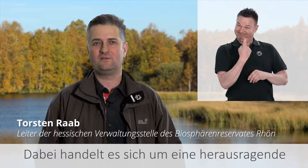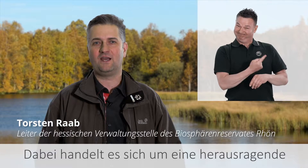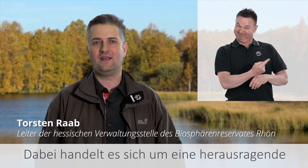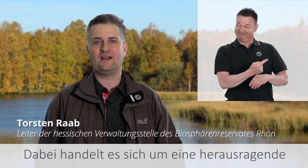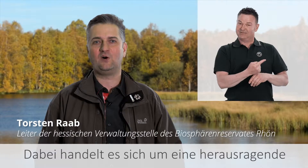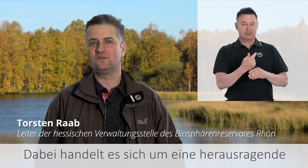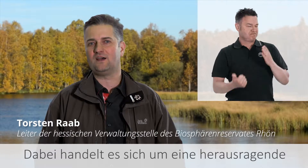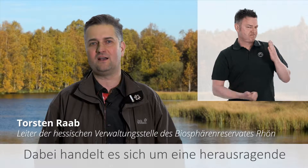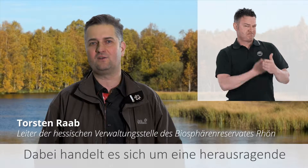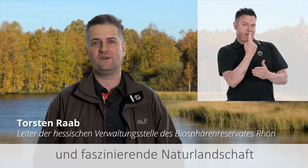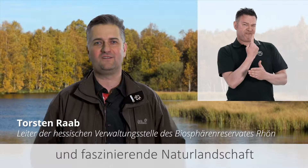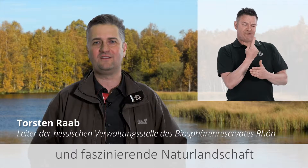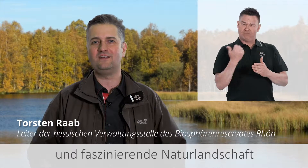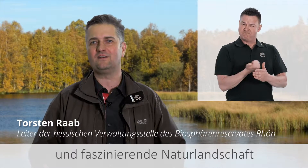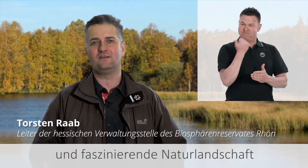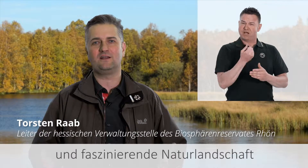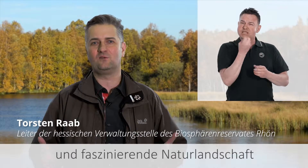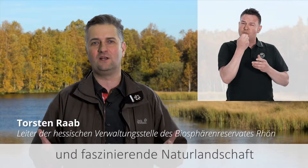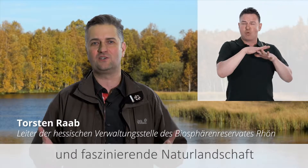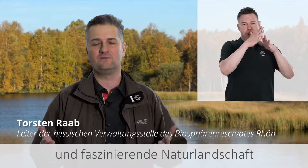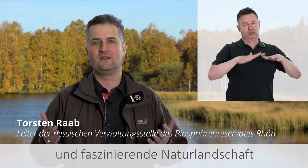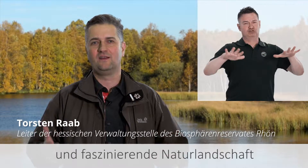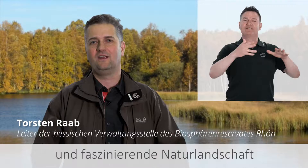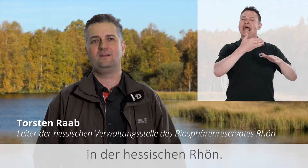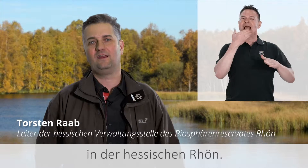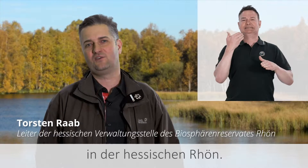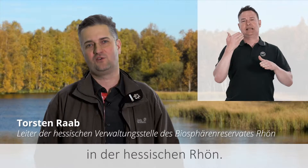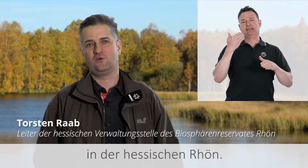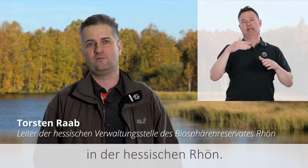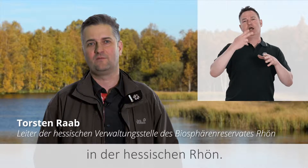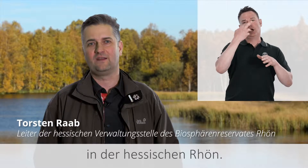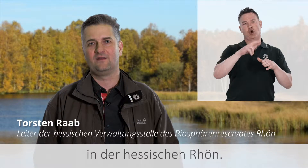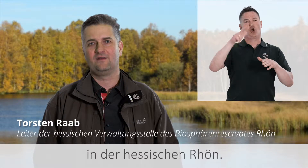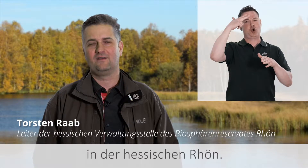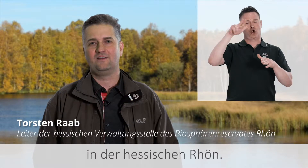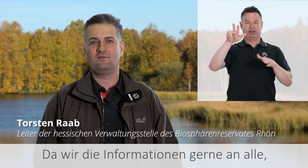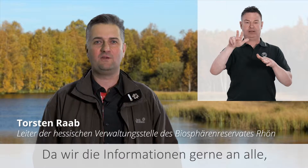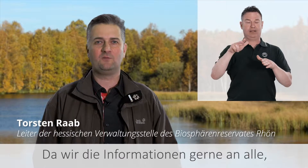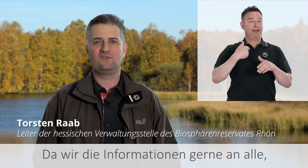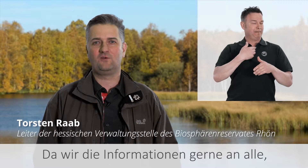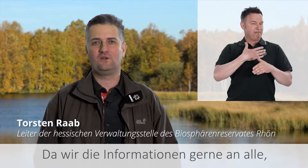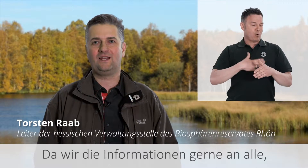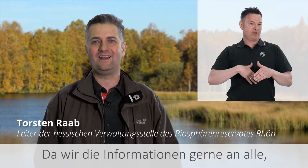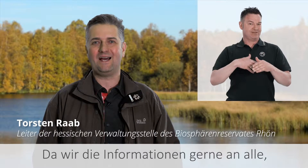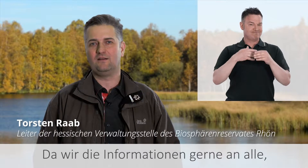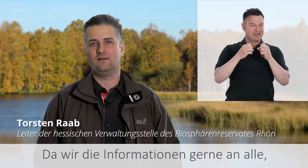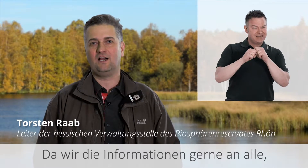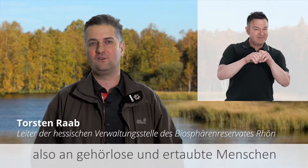eine herausragende und faszinierende Naturlandschaft in der hessischen Rhön. Da wir die Informationen gerne an alle, also auch